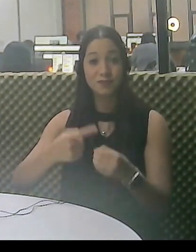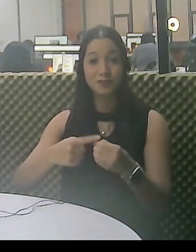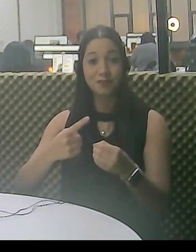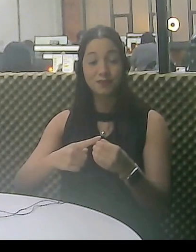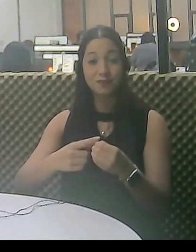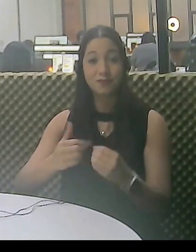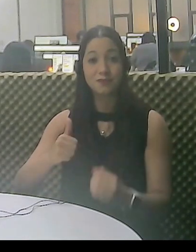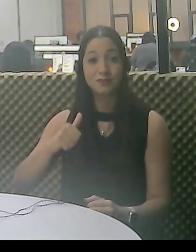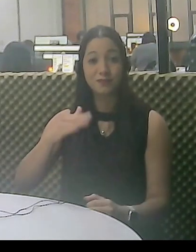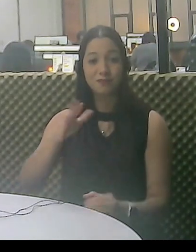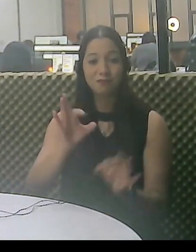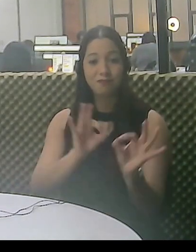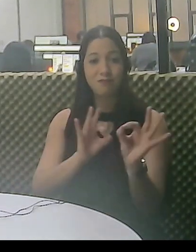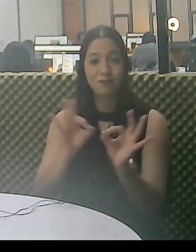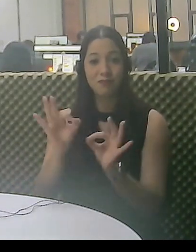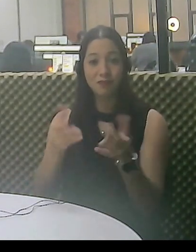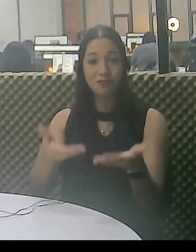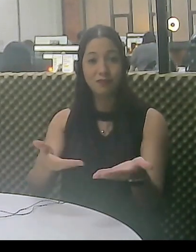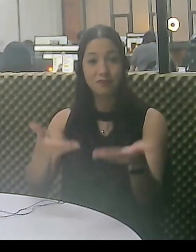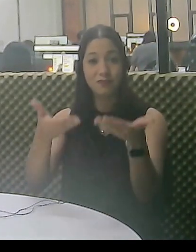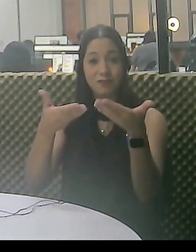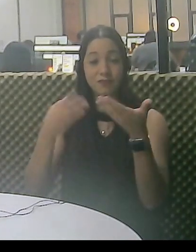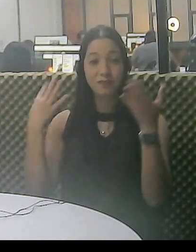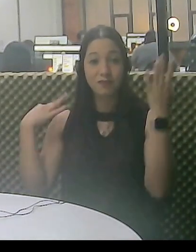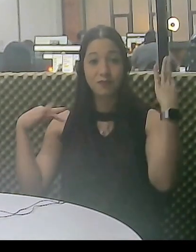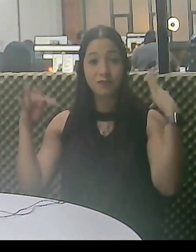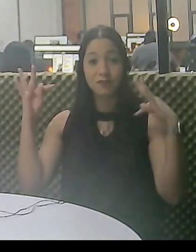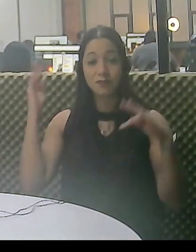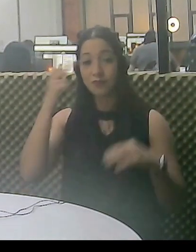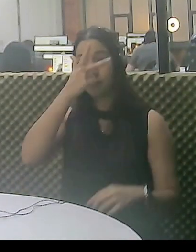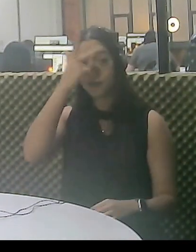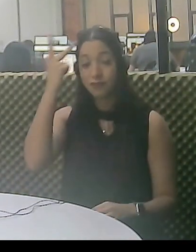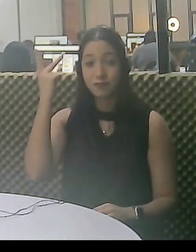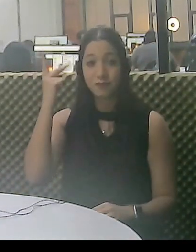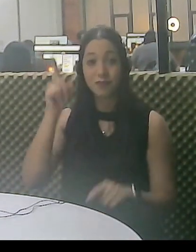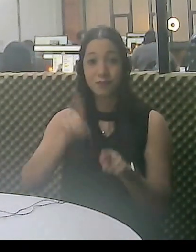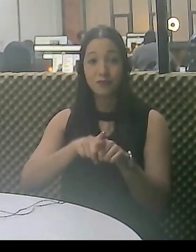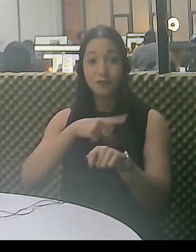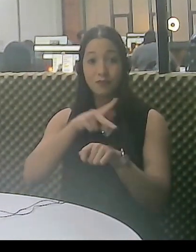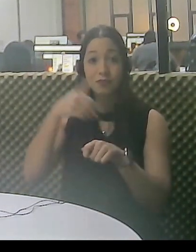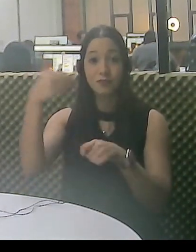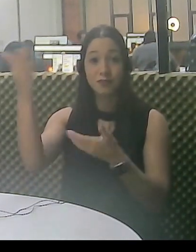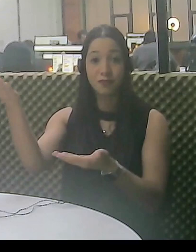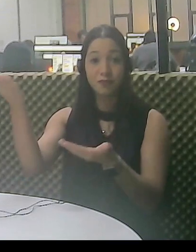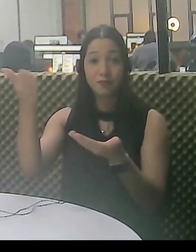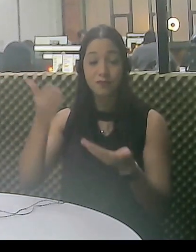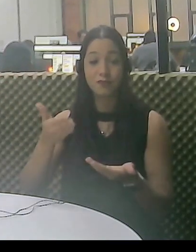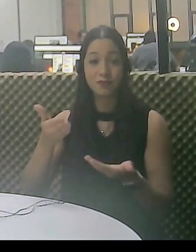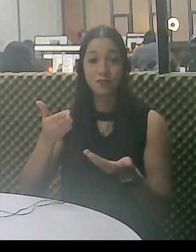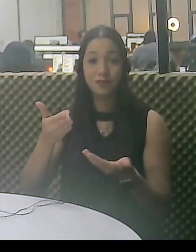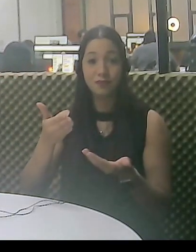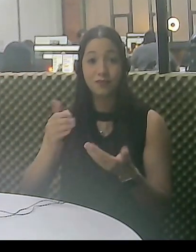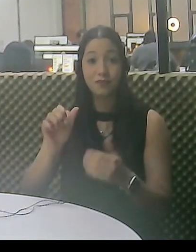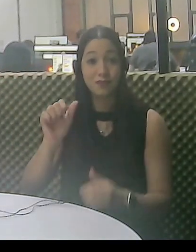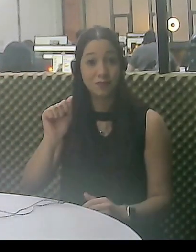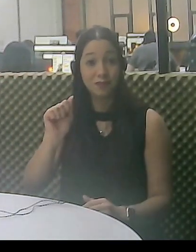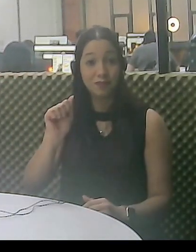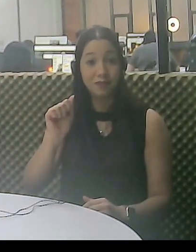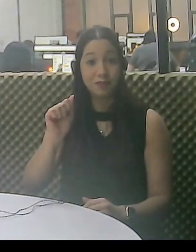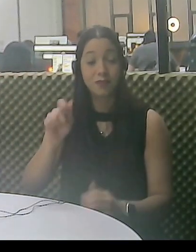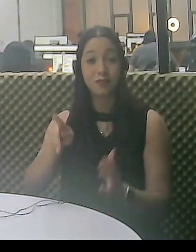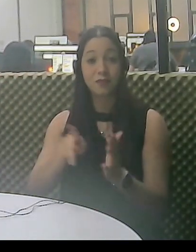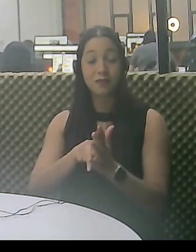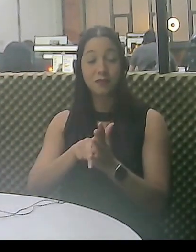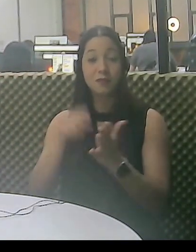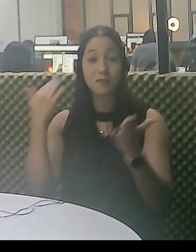entre as mais bem preparadas para receber os turistas do país e também estrangeiros. Qualificada na categoria A do Mapa do